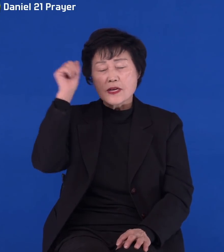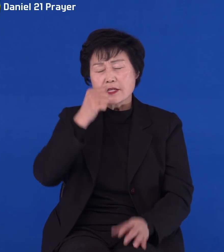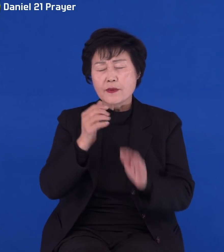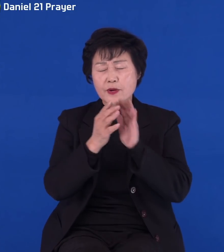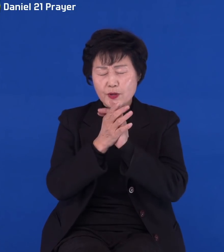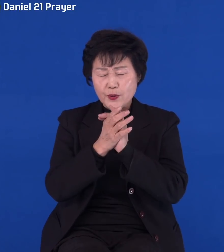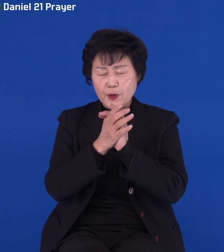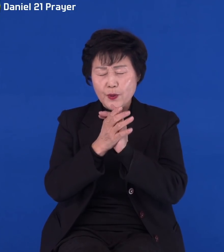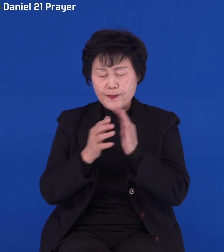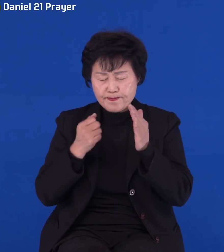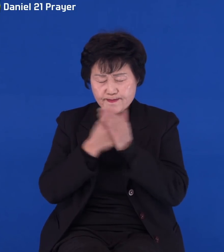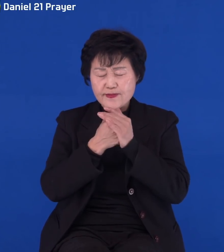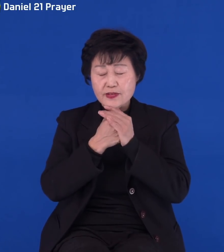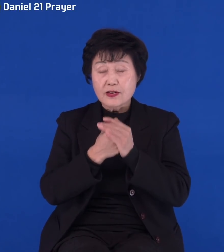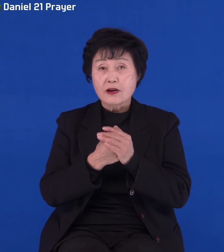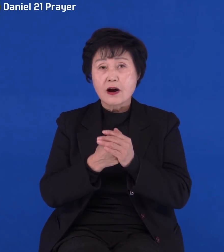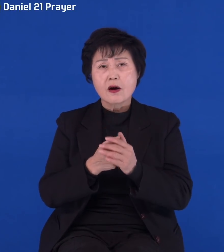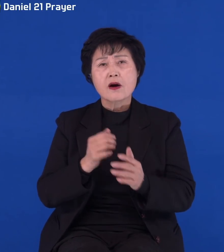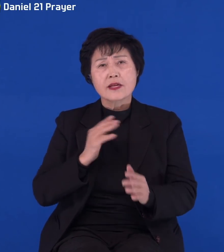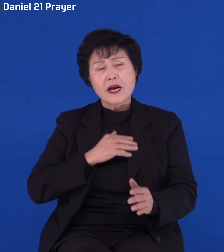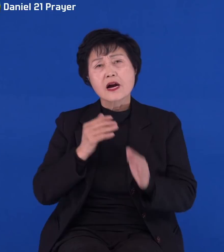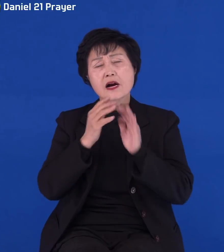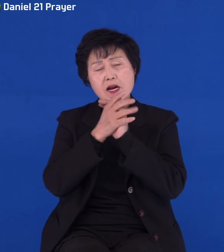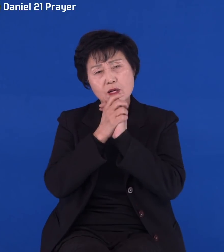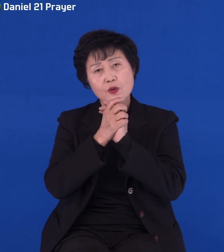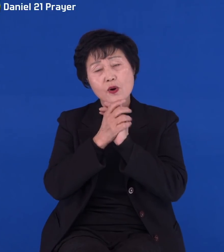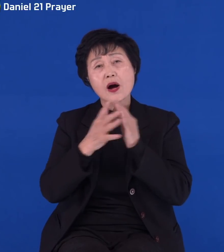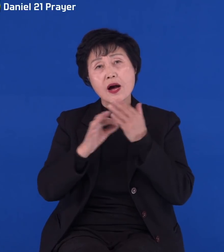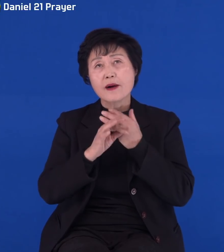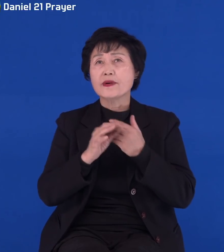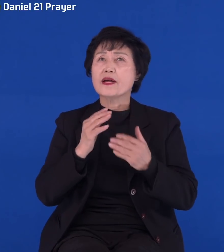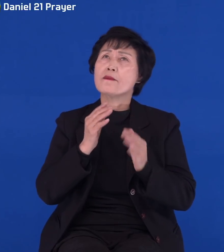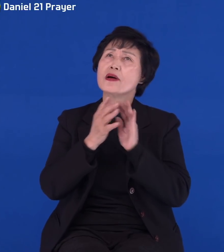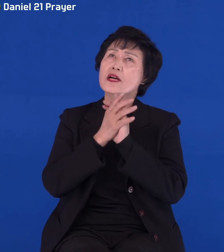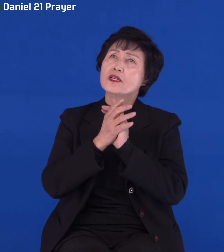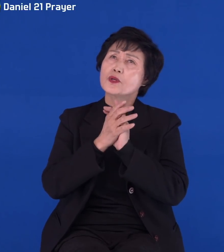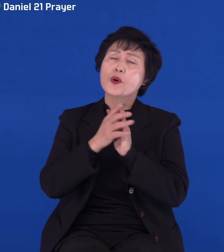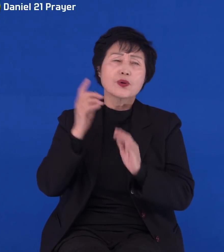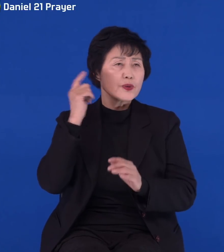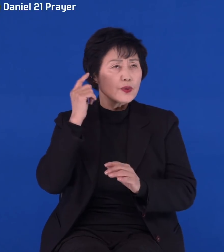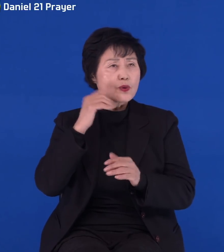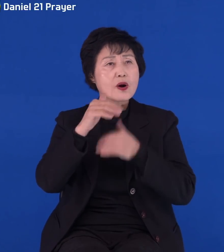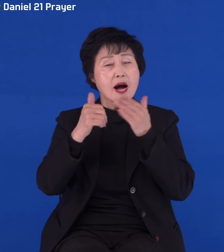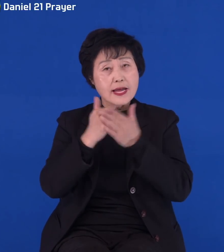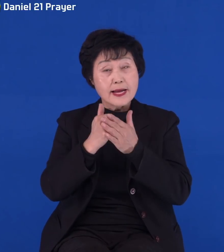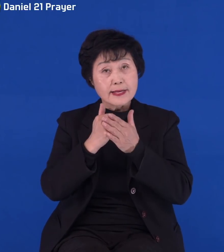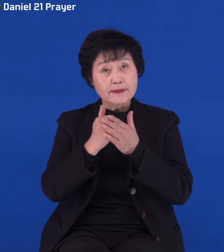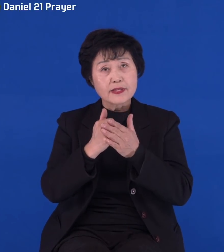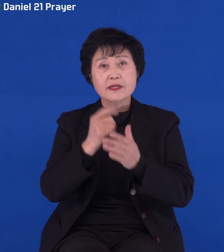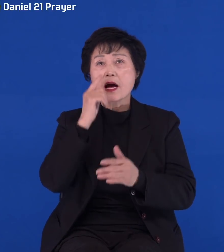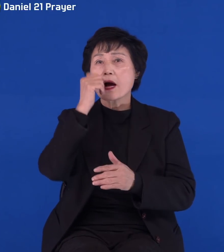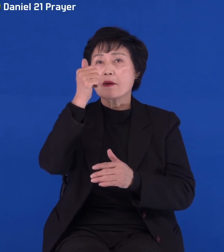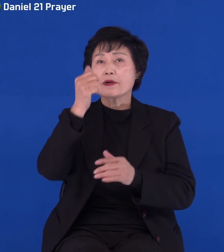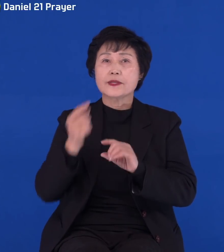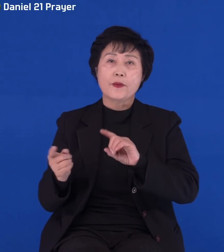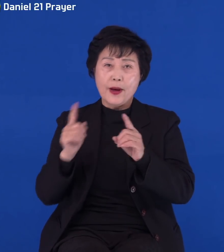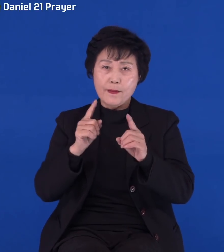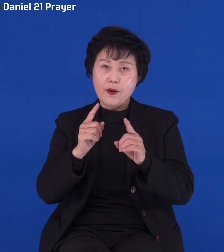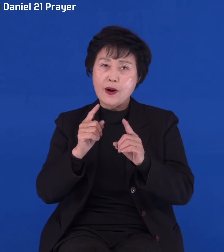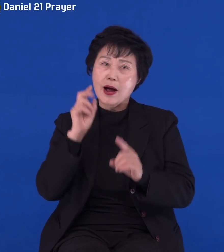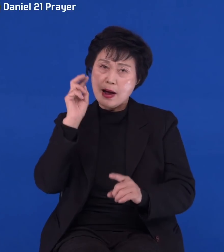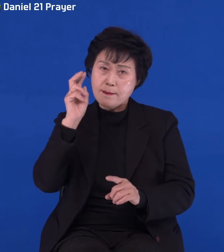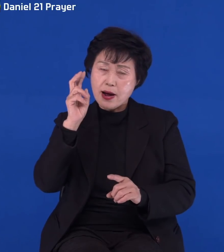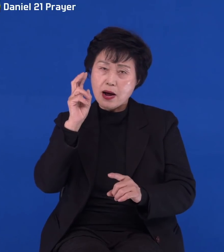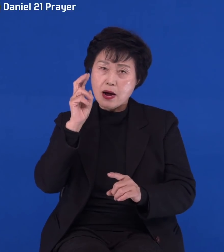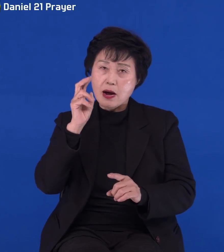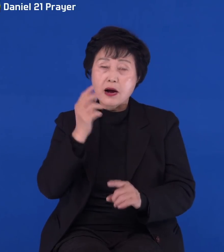드리면 하나님께서 내 기도를 들어주시고 아버지를 낫게 해줄 거라고 확신하게 되었습니다. 그런데 38일째 되던 날에